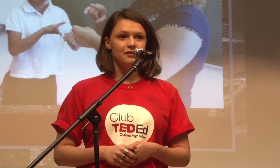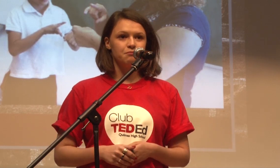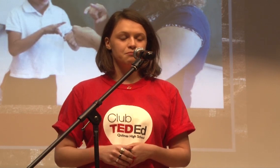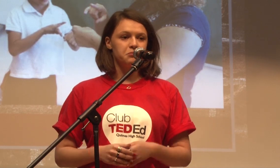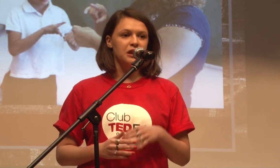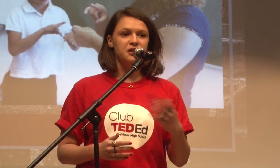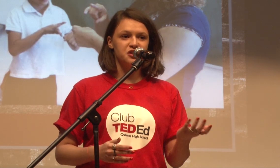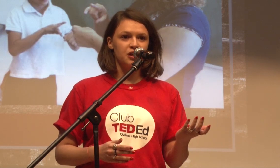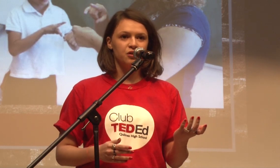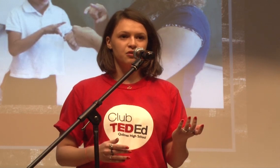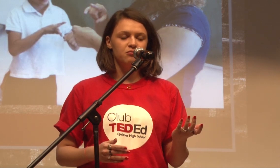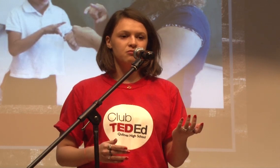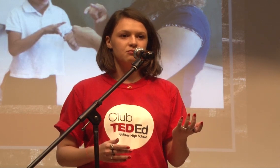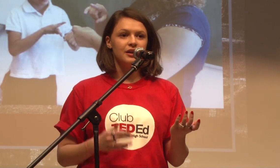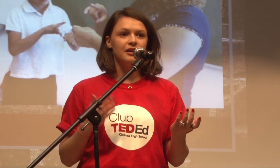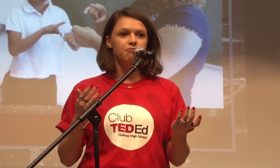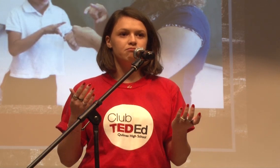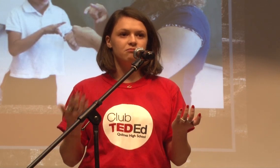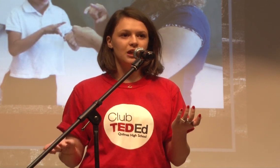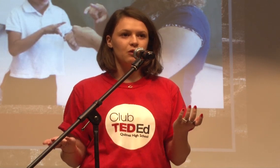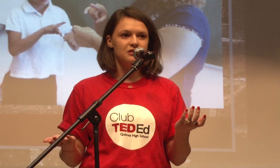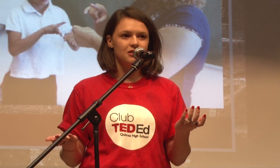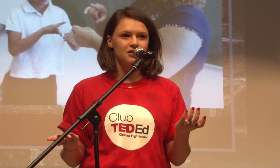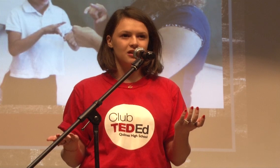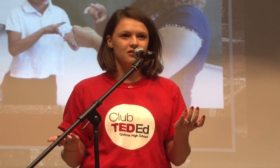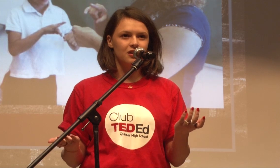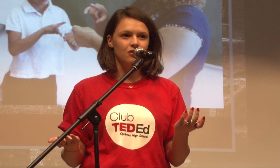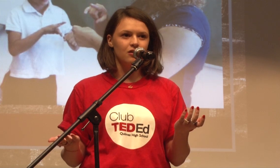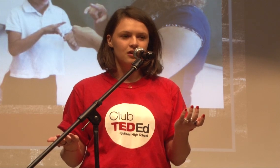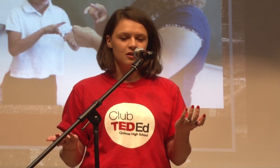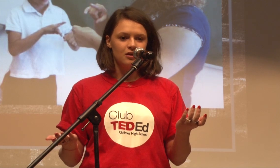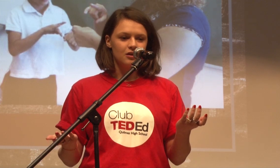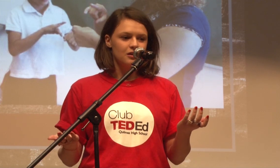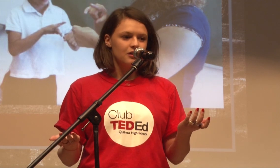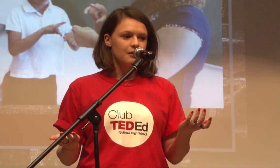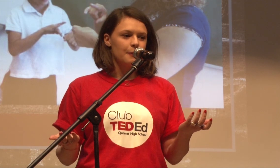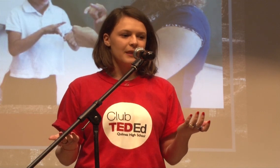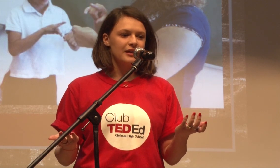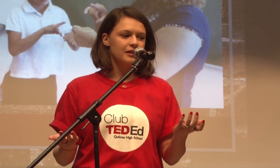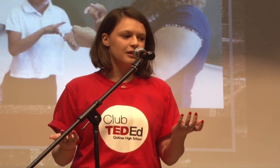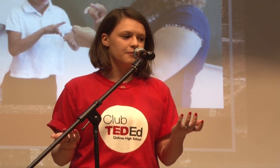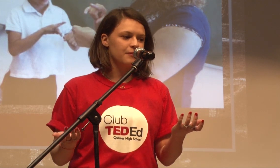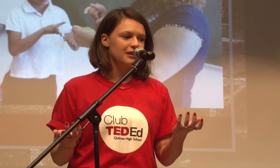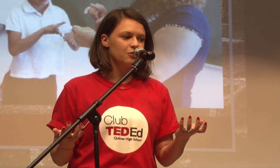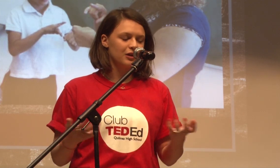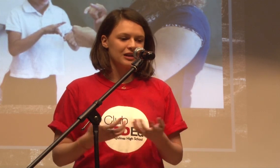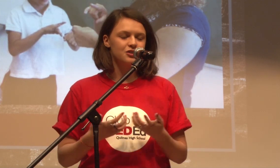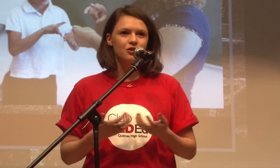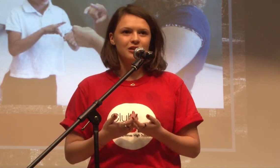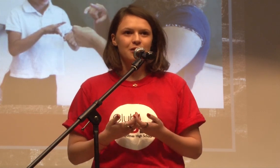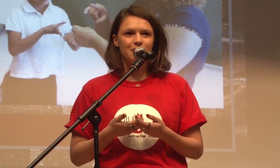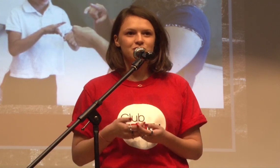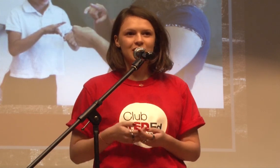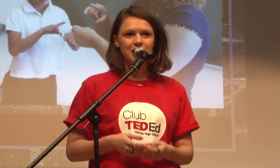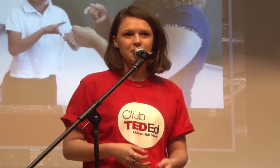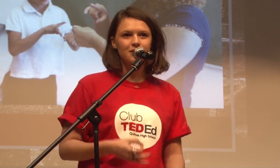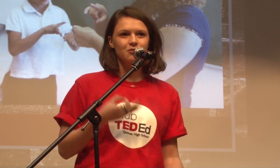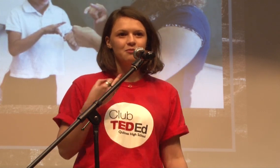castellano y lengua de señas argentino, esta comunicación entre personas que viven en un